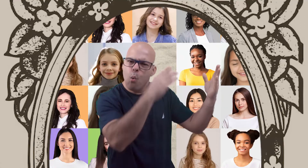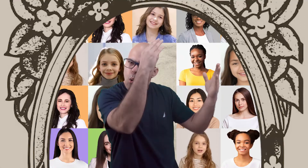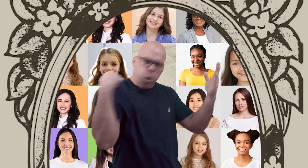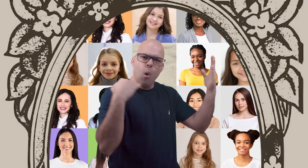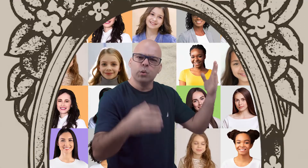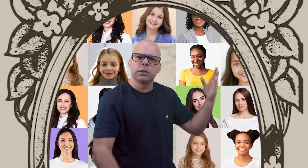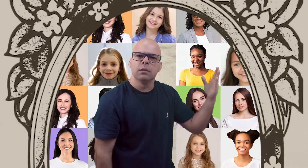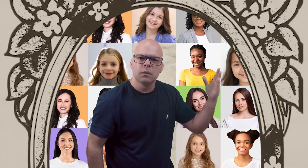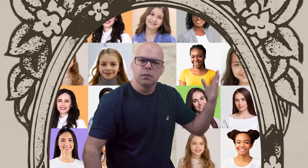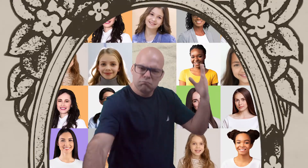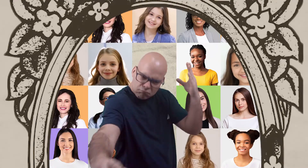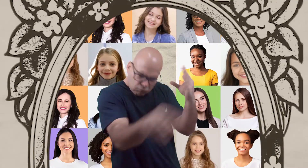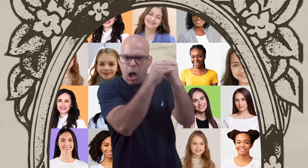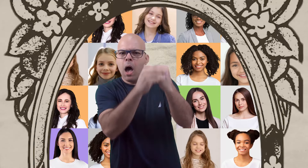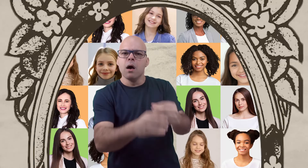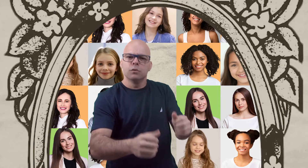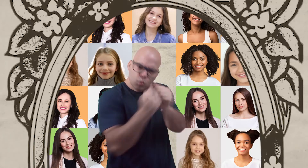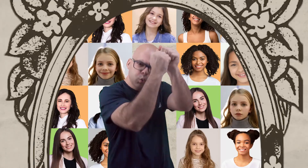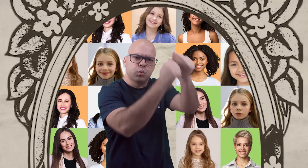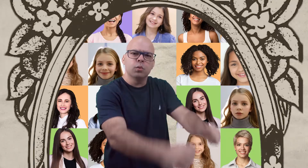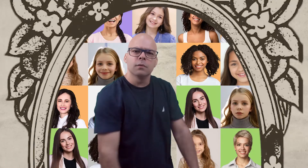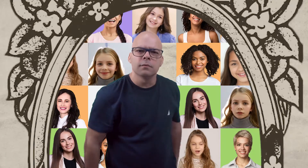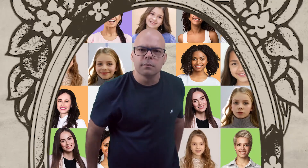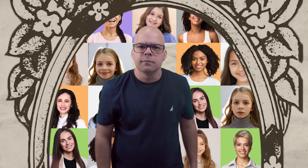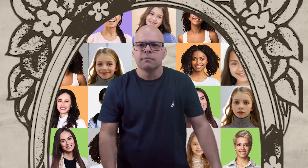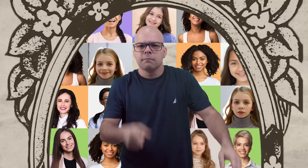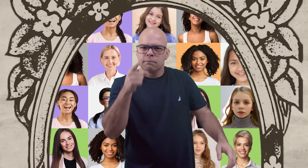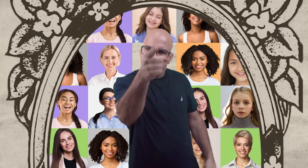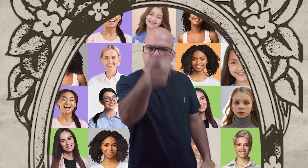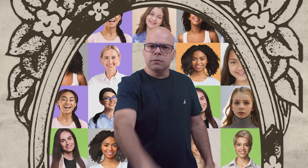E essa mulher sou eu.